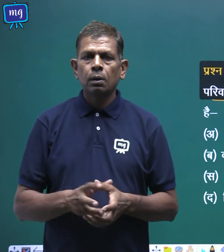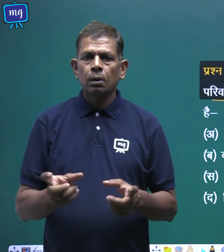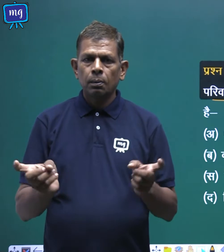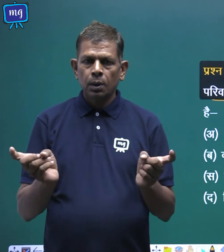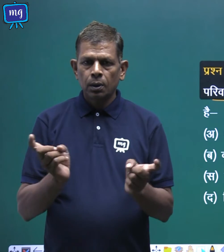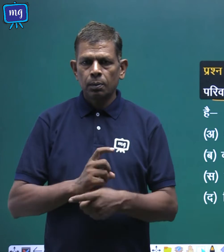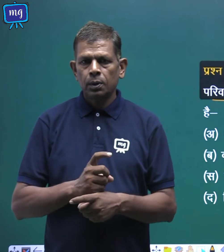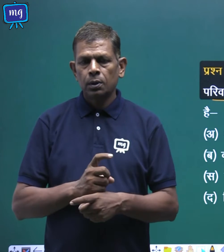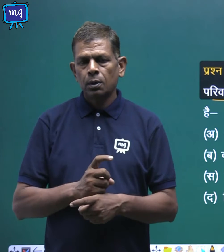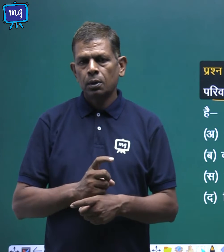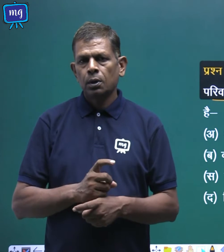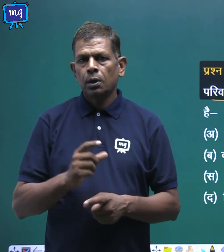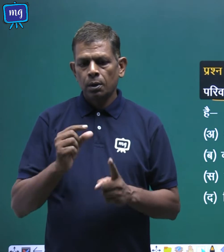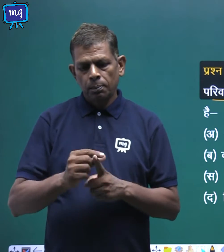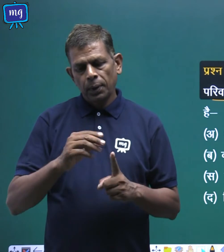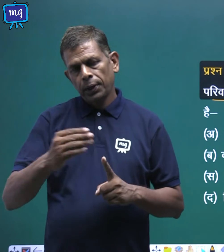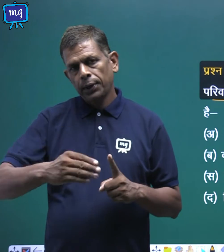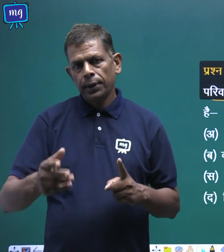परिवर्तन करने की प्रक्रिया